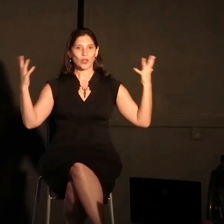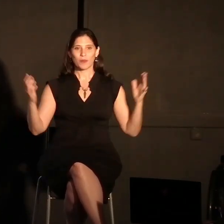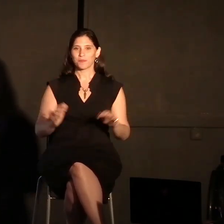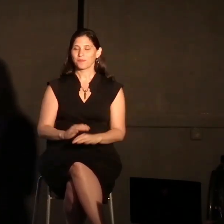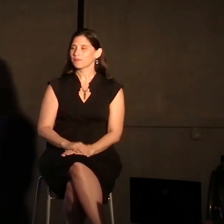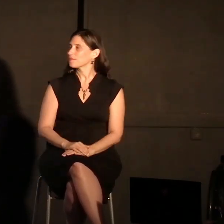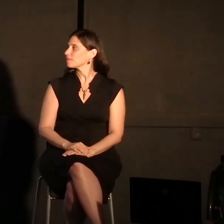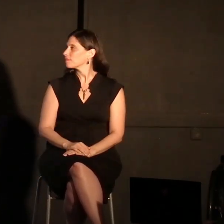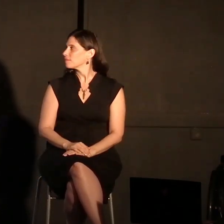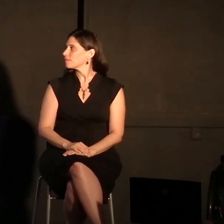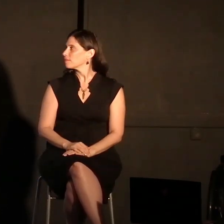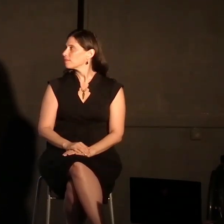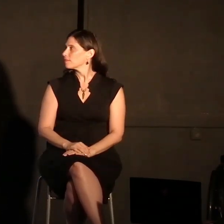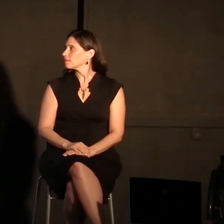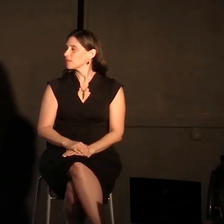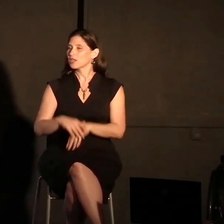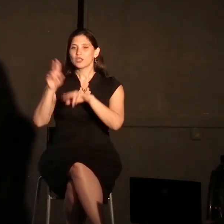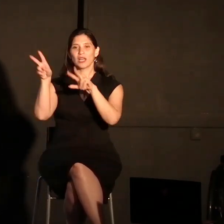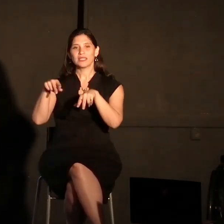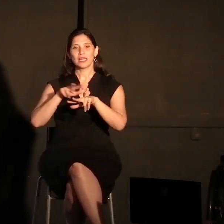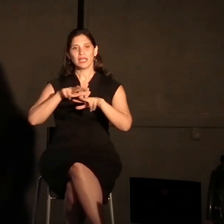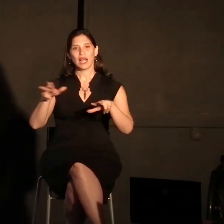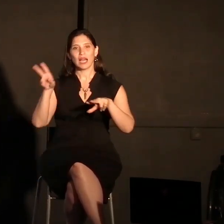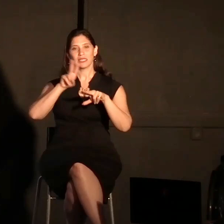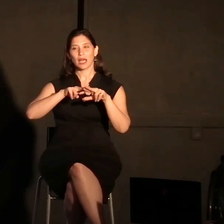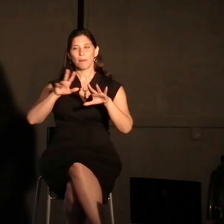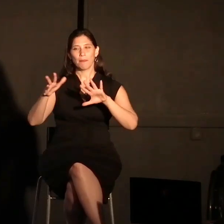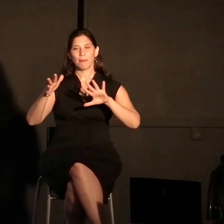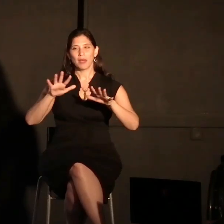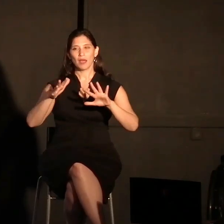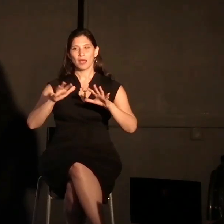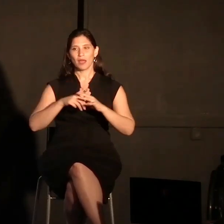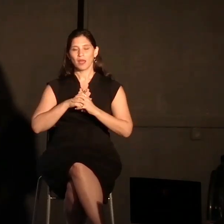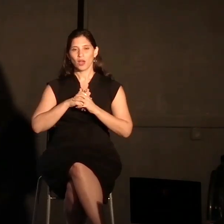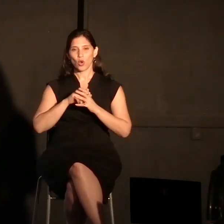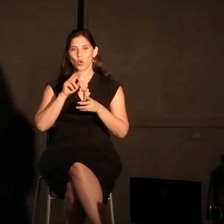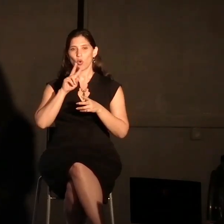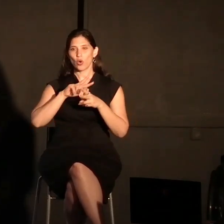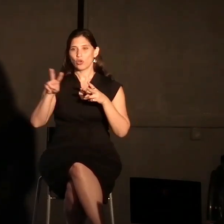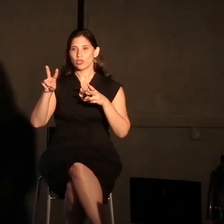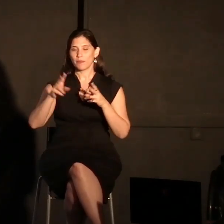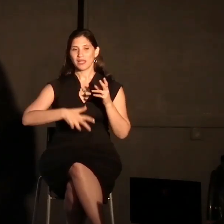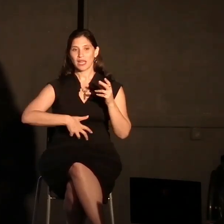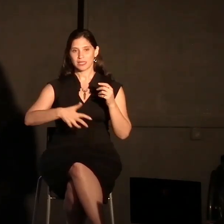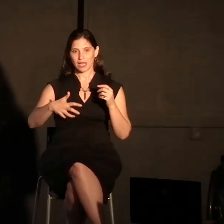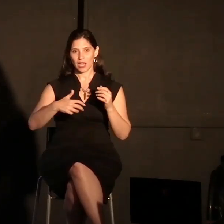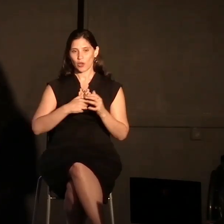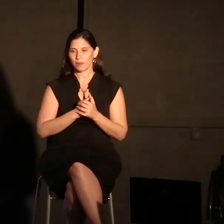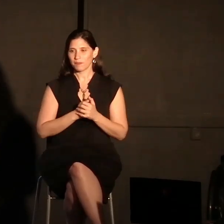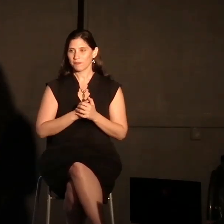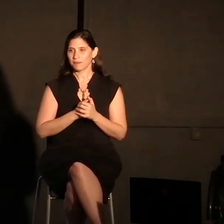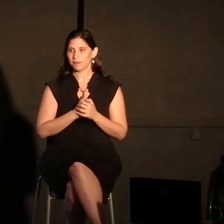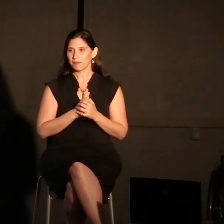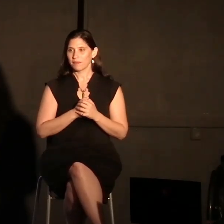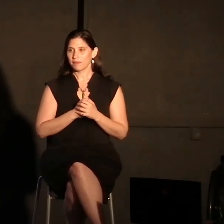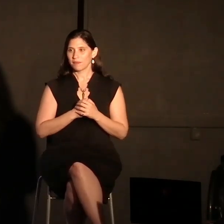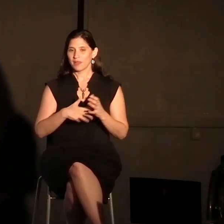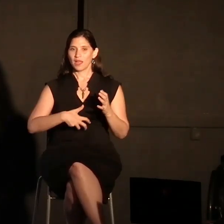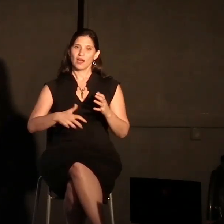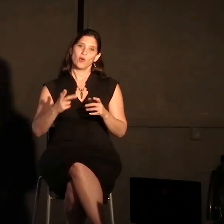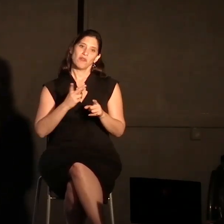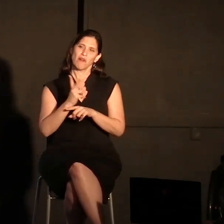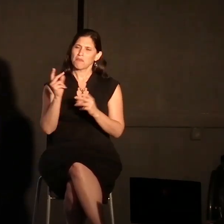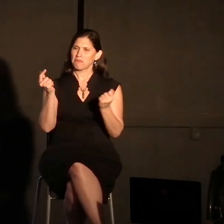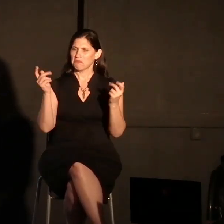בגדול שחזרתי לארץ אחרי בערך חודשיים נכנסתי להריון ההריון